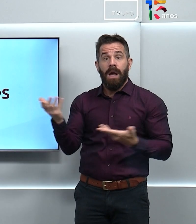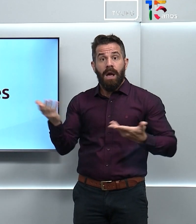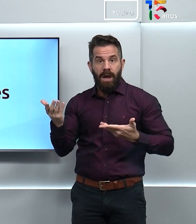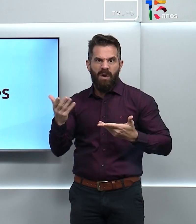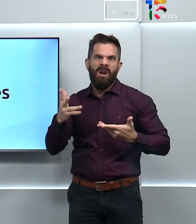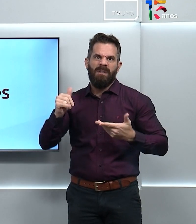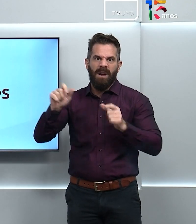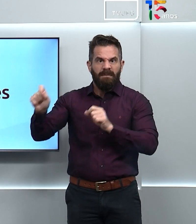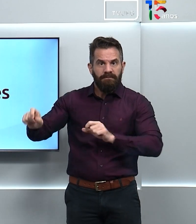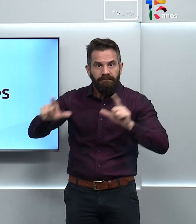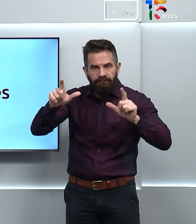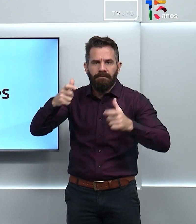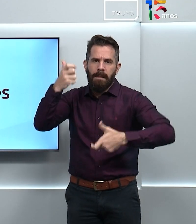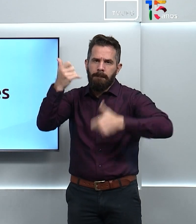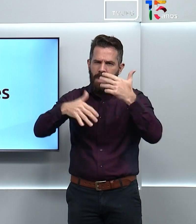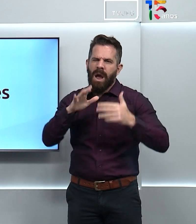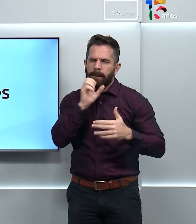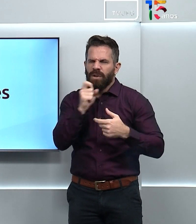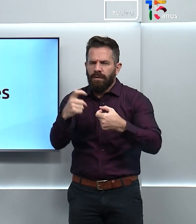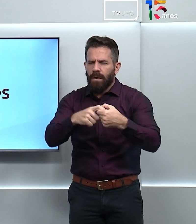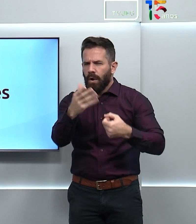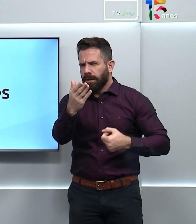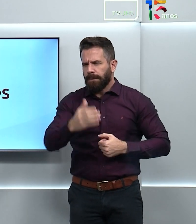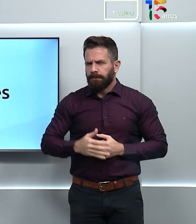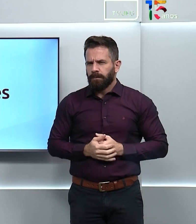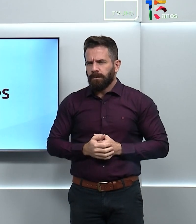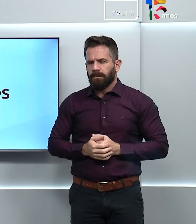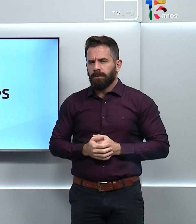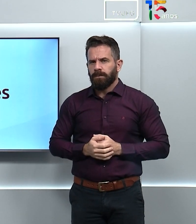aqui no Conexões, acompanhe o nosso próximo bloco.